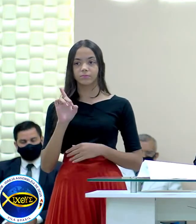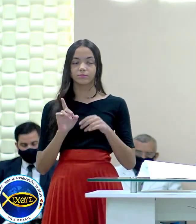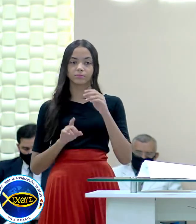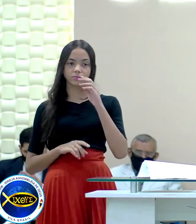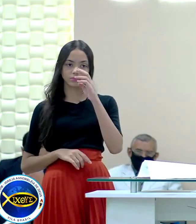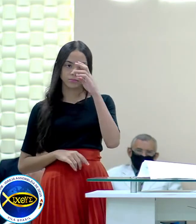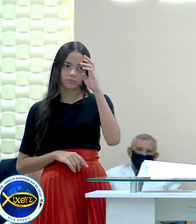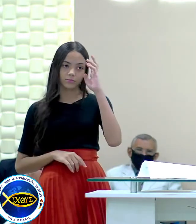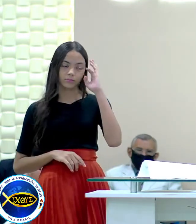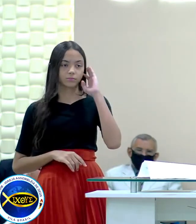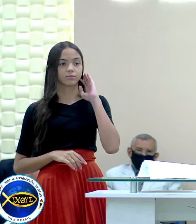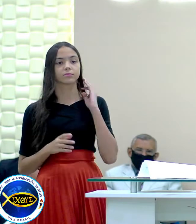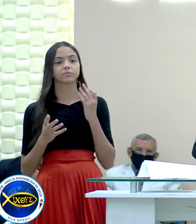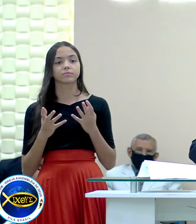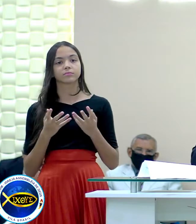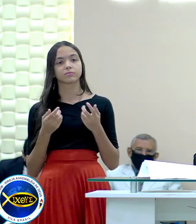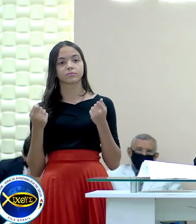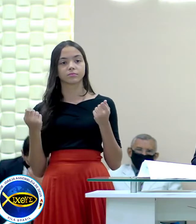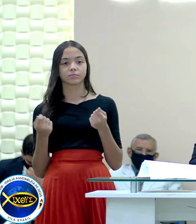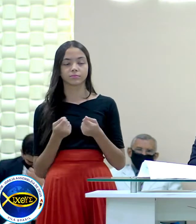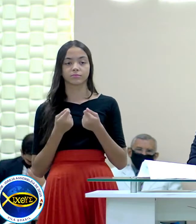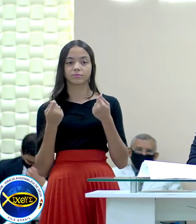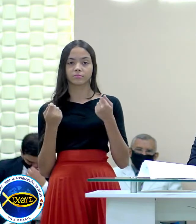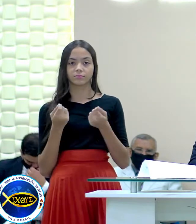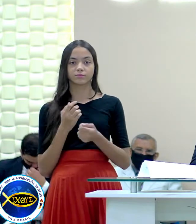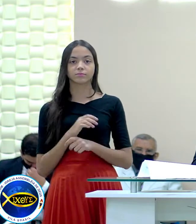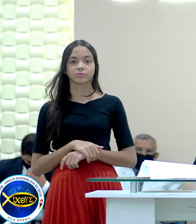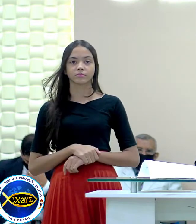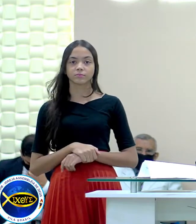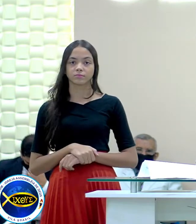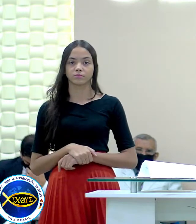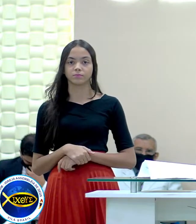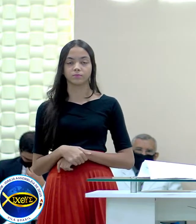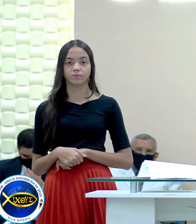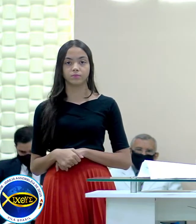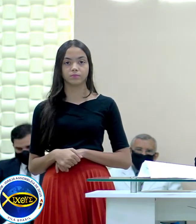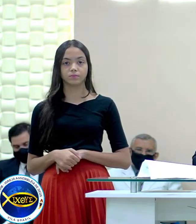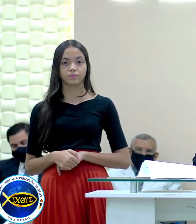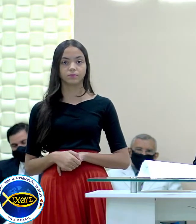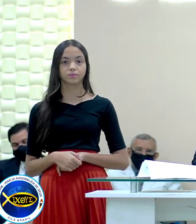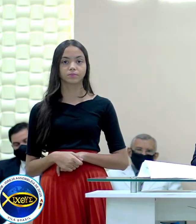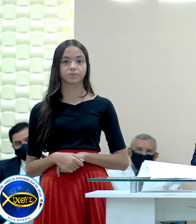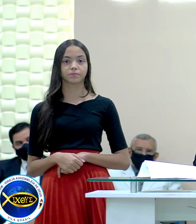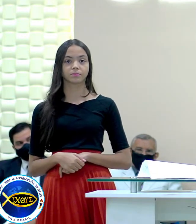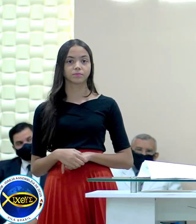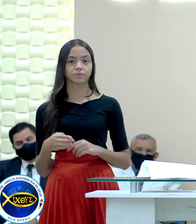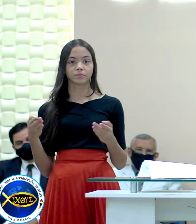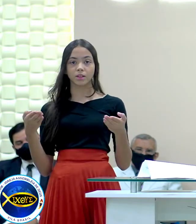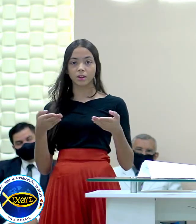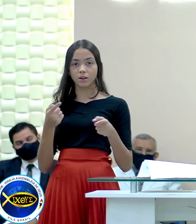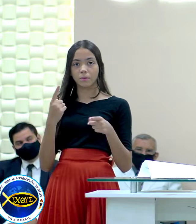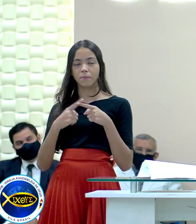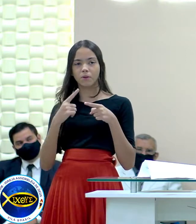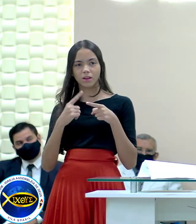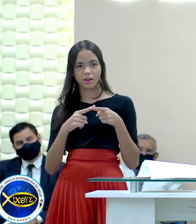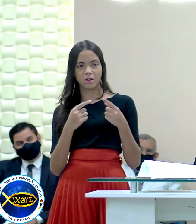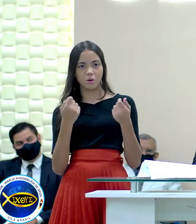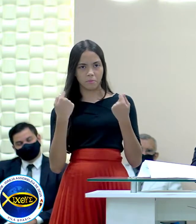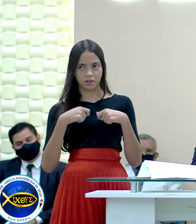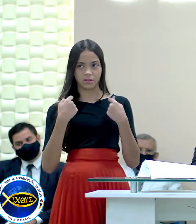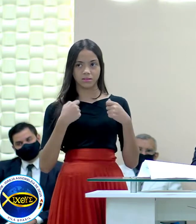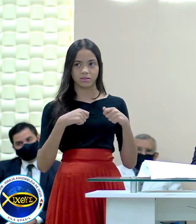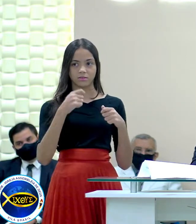Senhor. Aleluia, aleluia. Agora, por que eu devo ser santo,